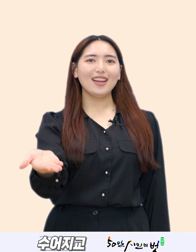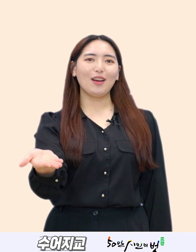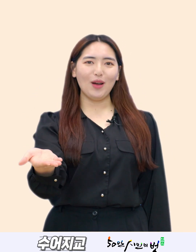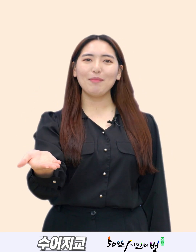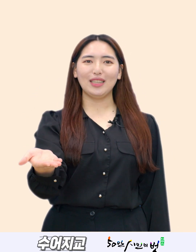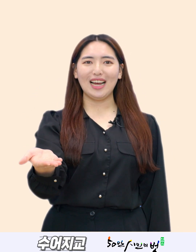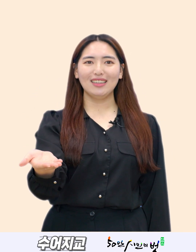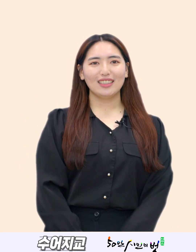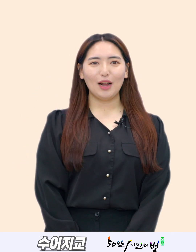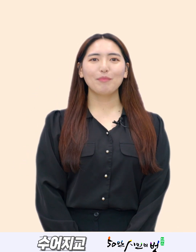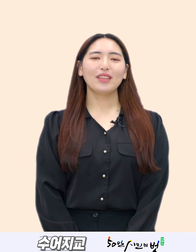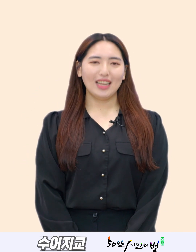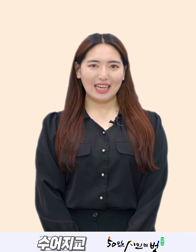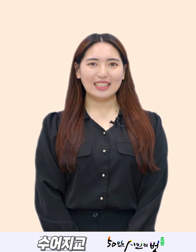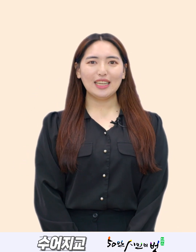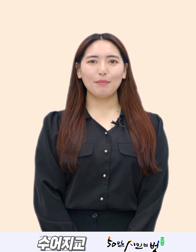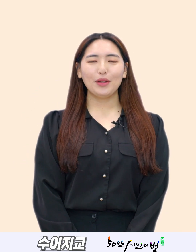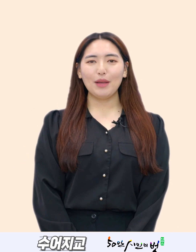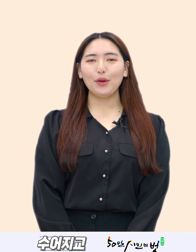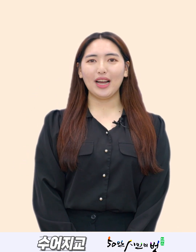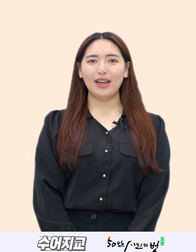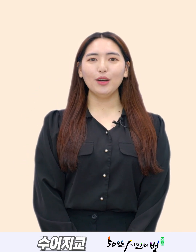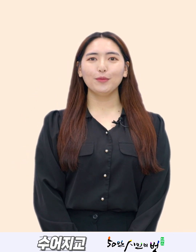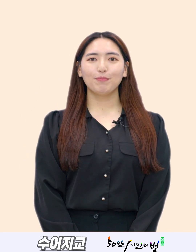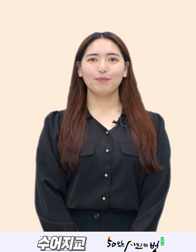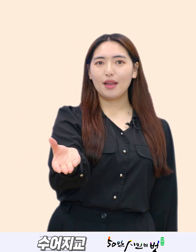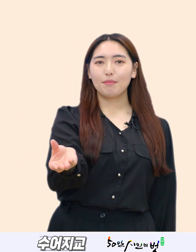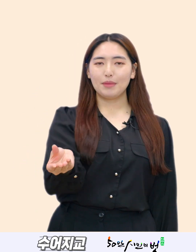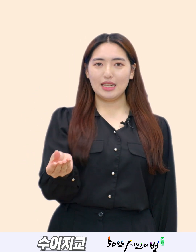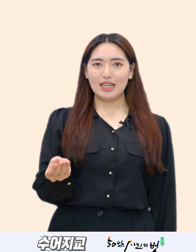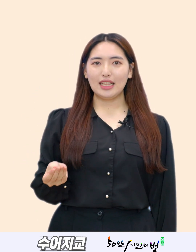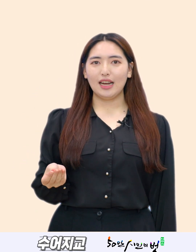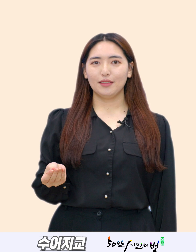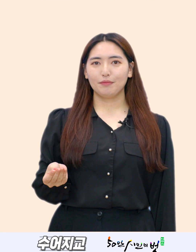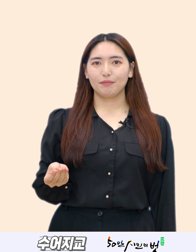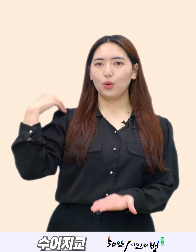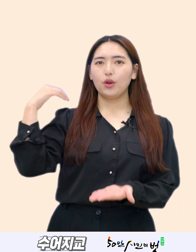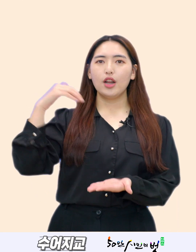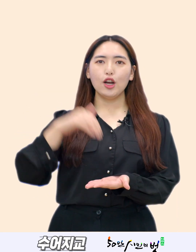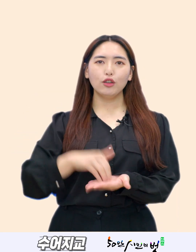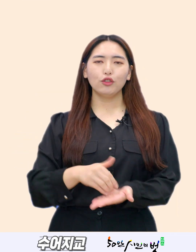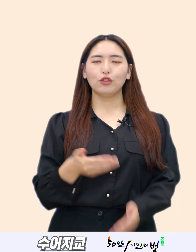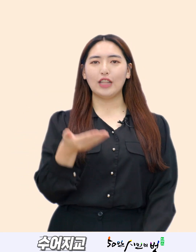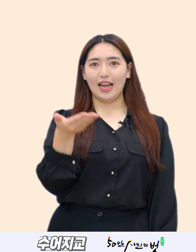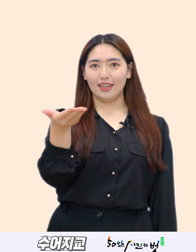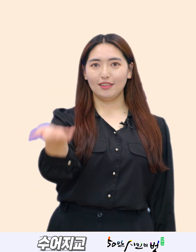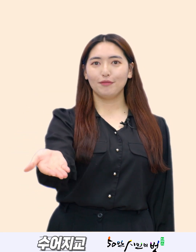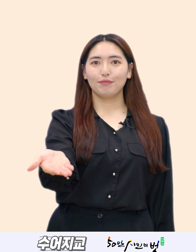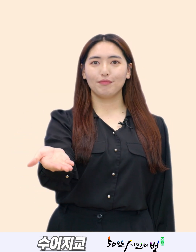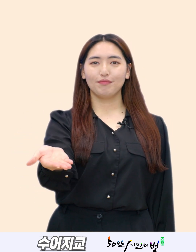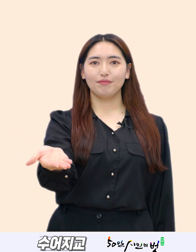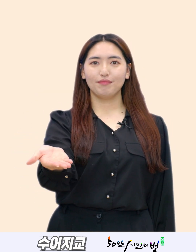돌려주다라고 합니다. 그럼 같이 한번 해볼까요? 빌리다, 돌려주다.